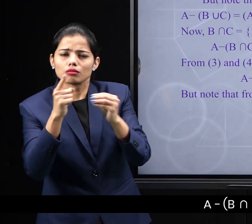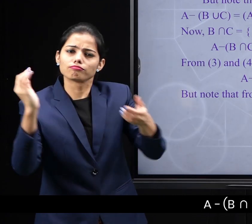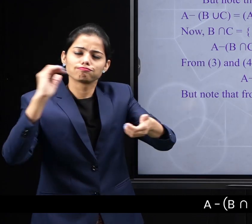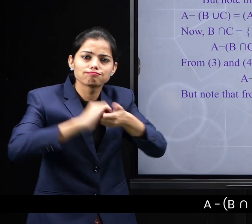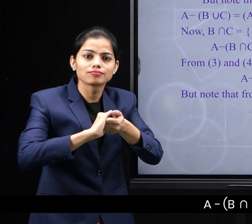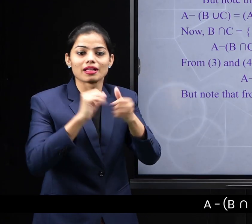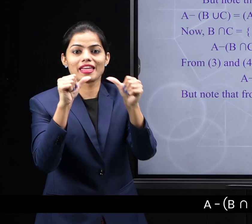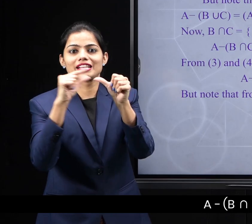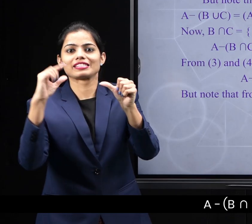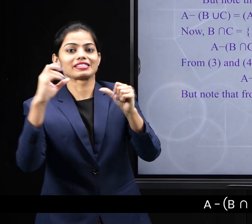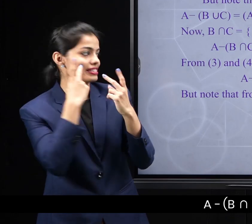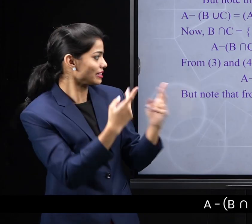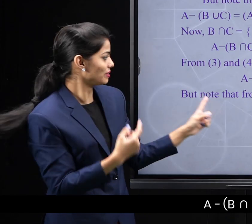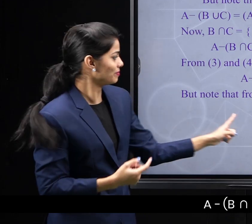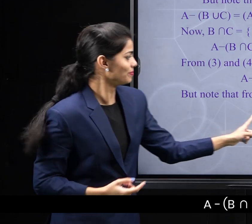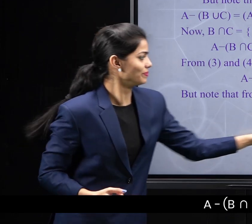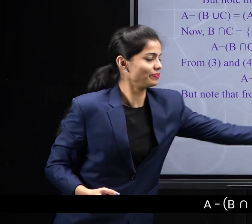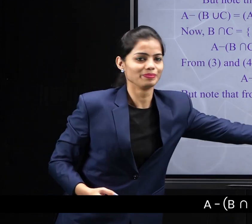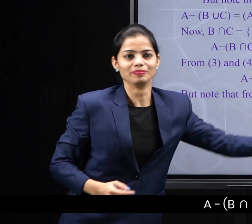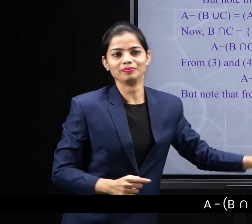to A minus B union A minus C.